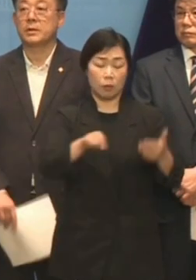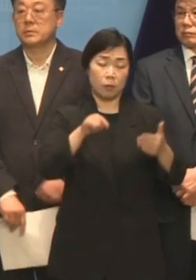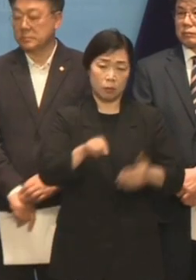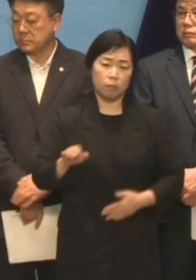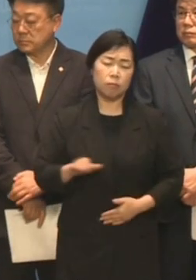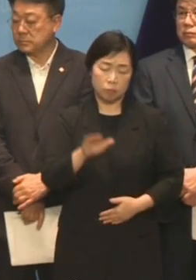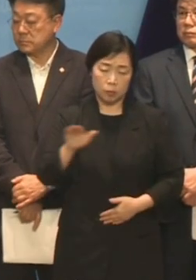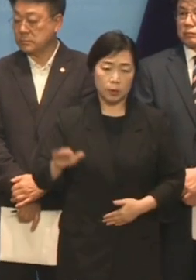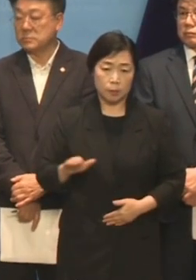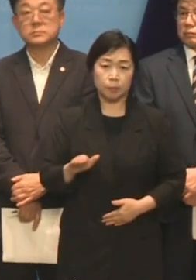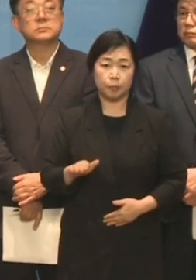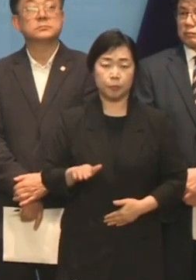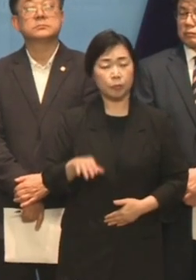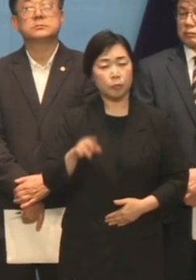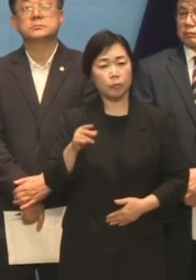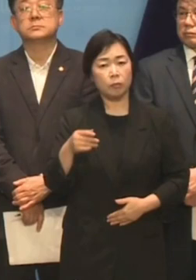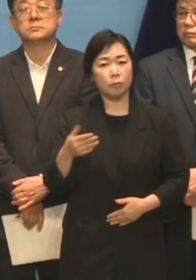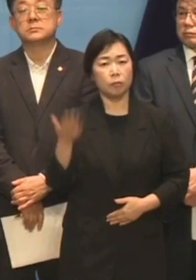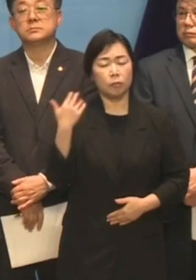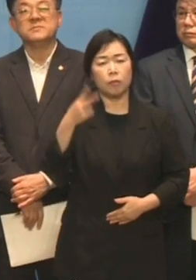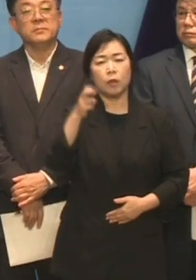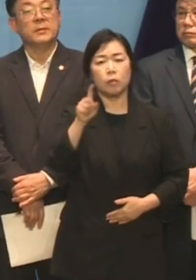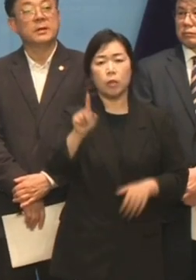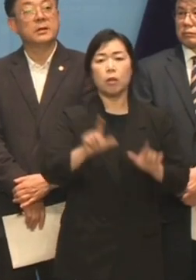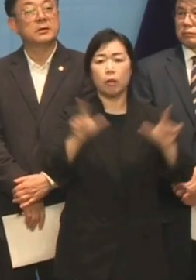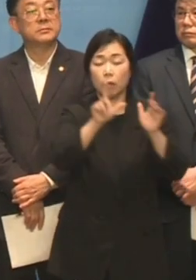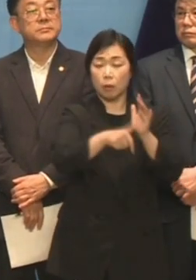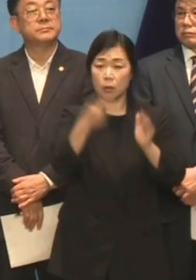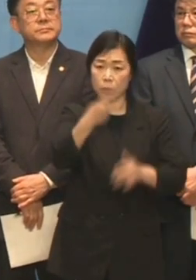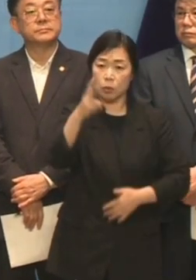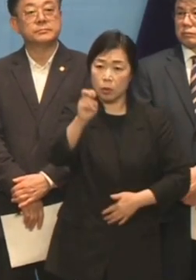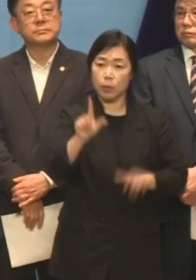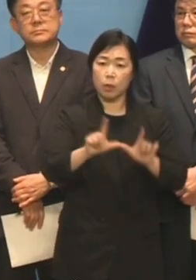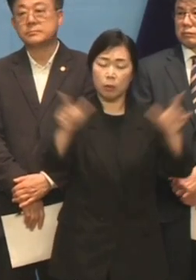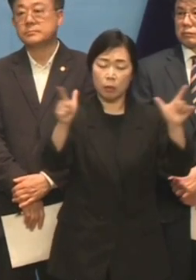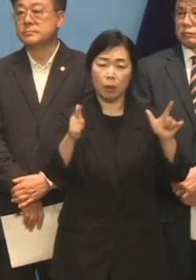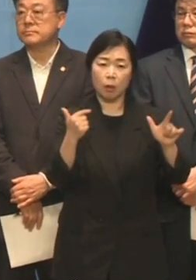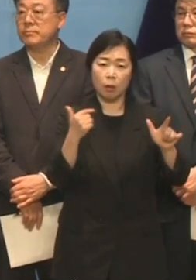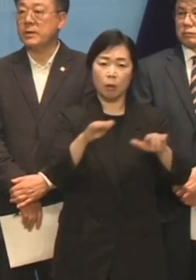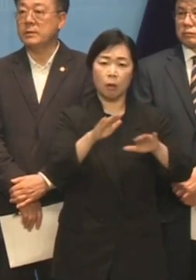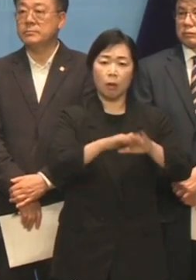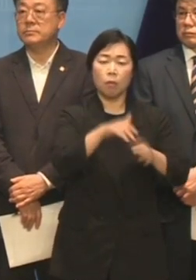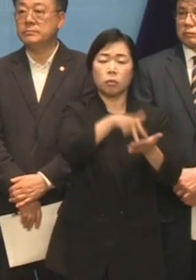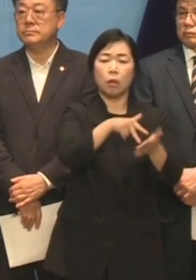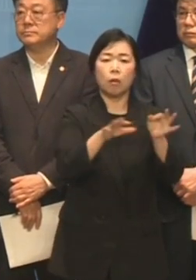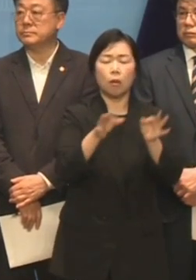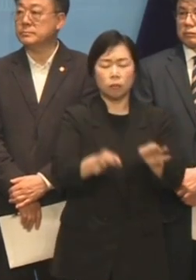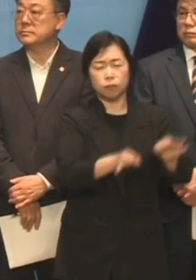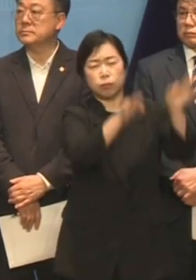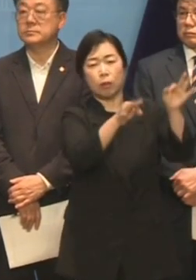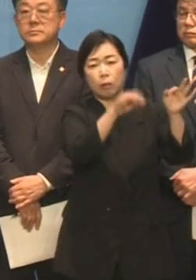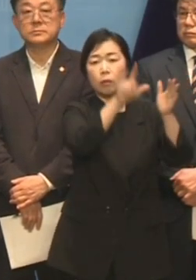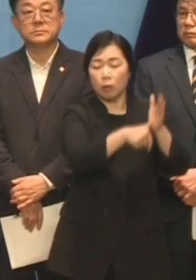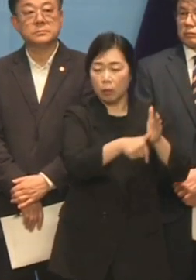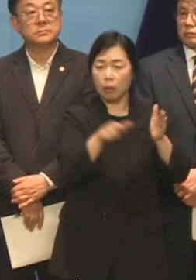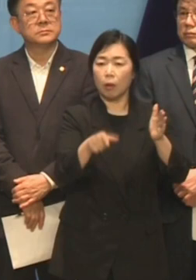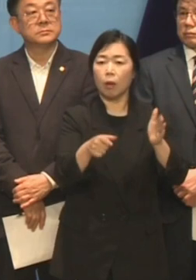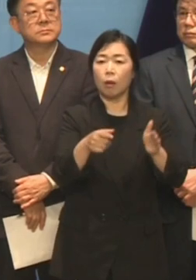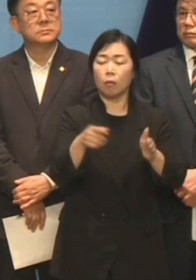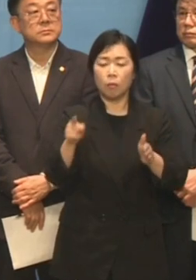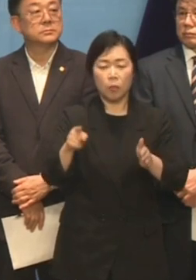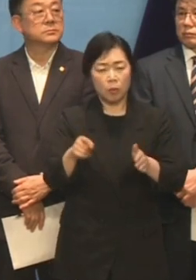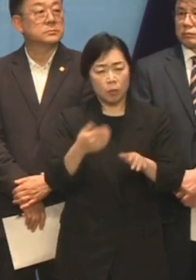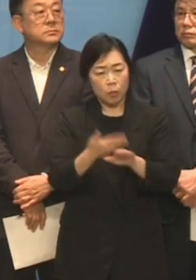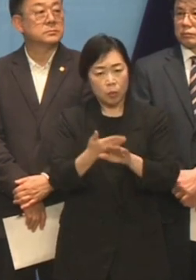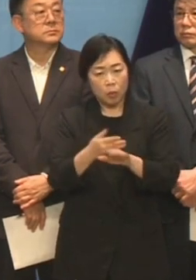그중에서도 저희는 21년 당시 천정부지로 올랐던 부동산 시장에서 선택의 여지도 없이 3억 이상,